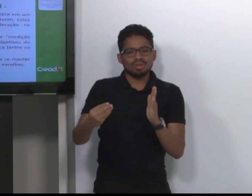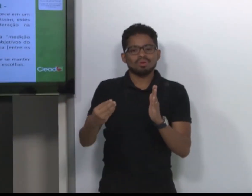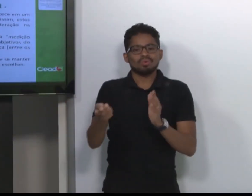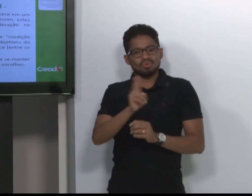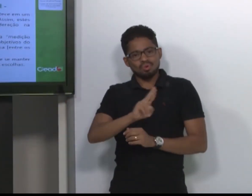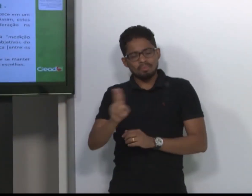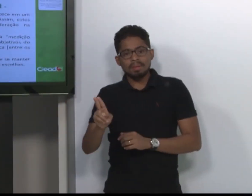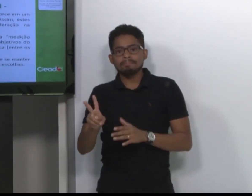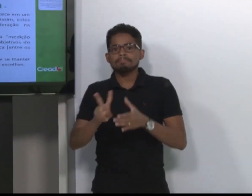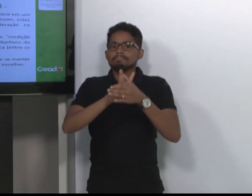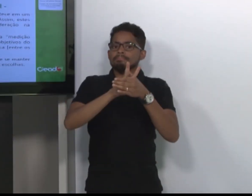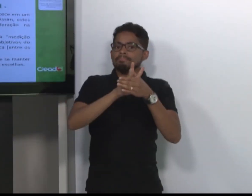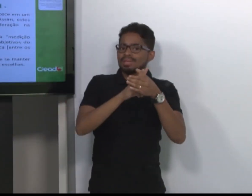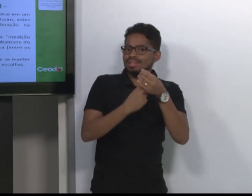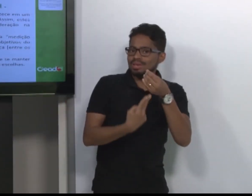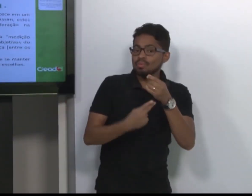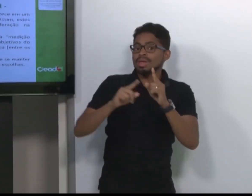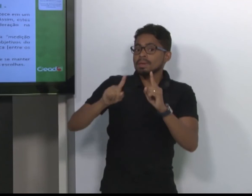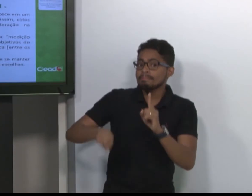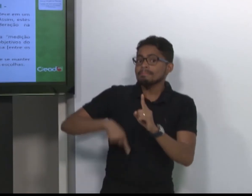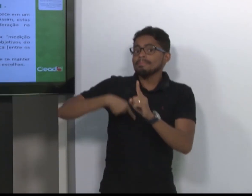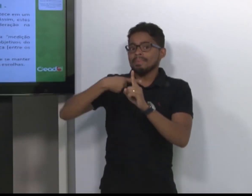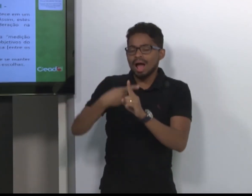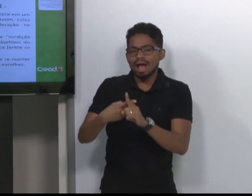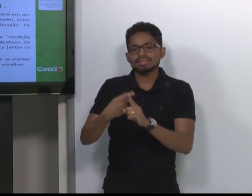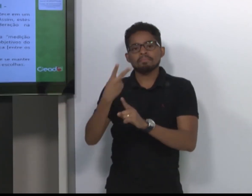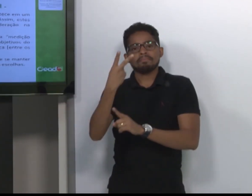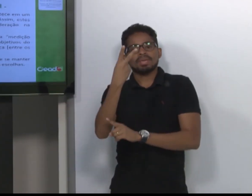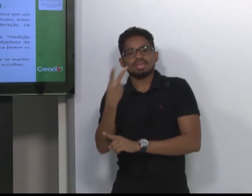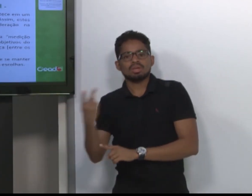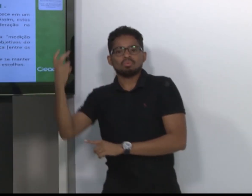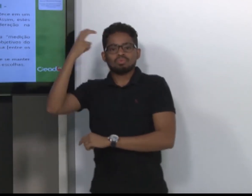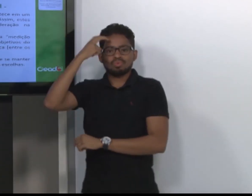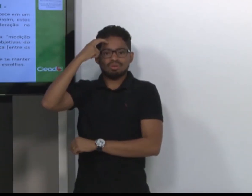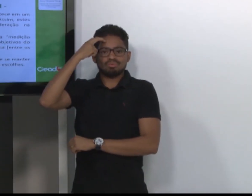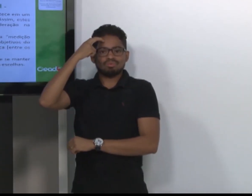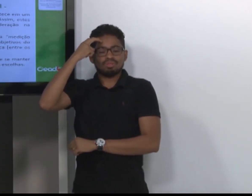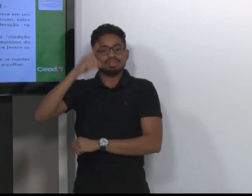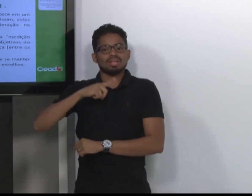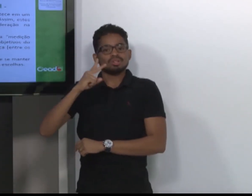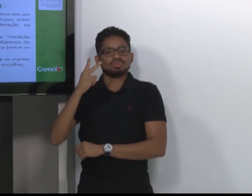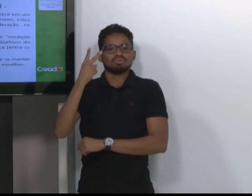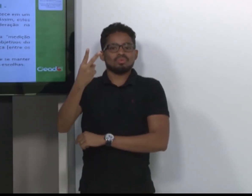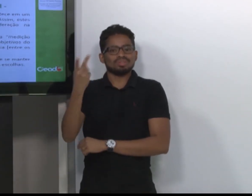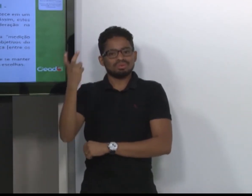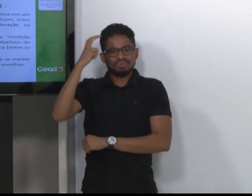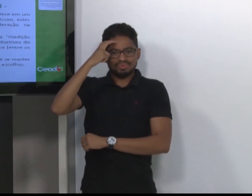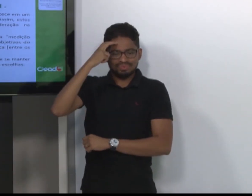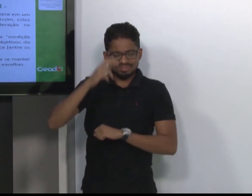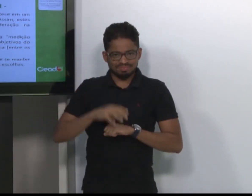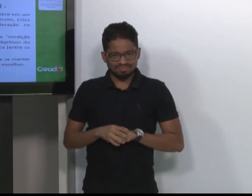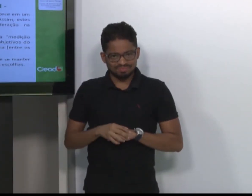Vejam, temos aqui o modelo denominado bilíngue bicultural.